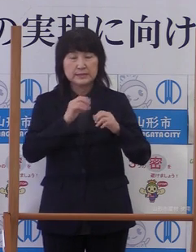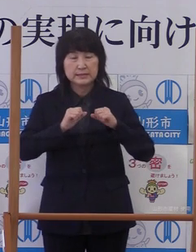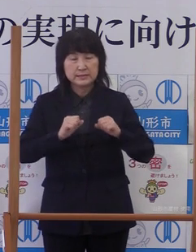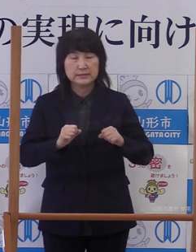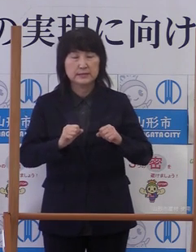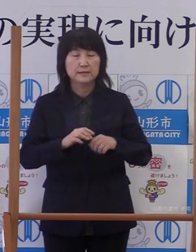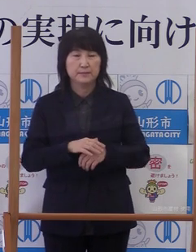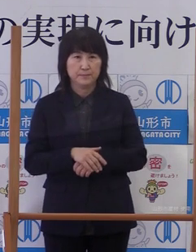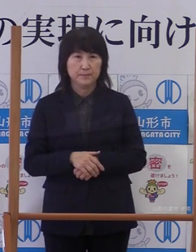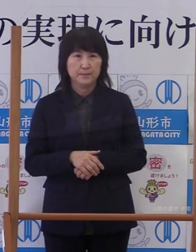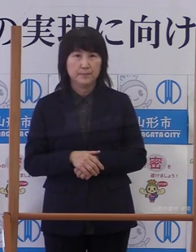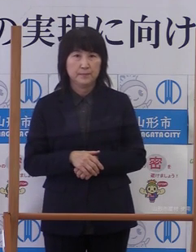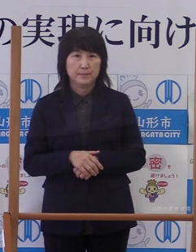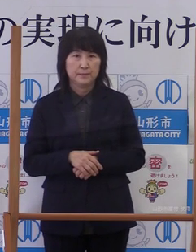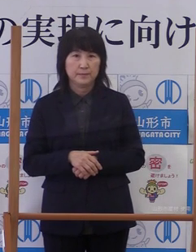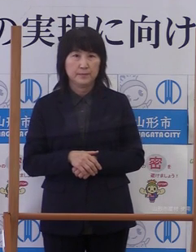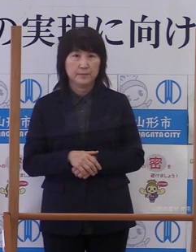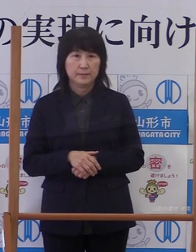り組んでまいります。